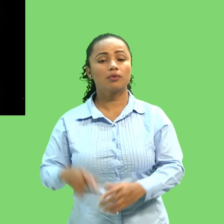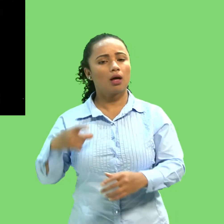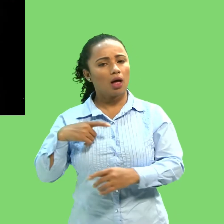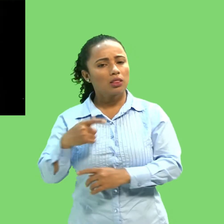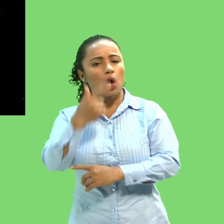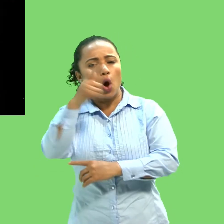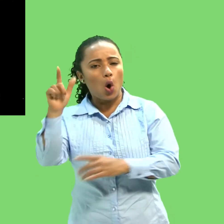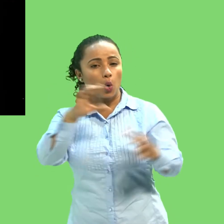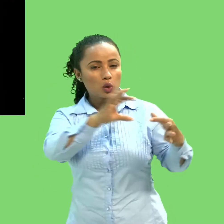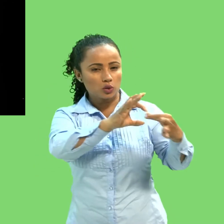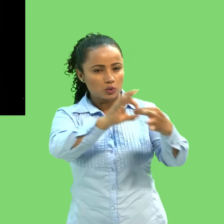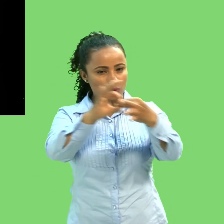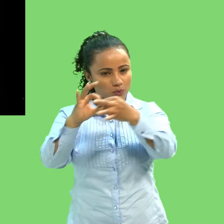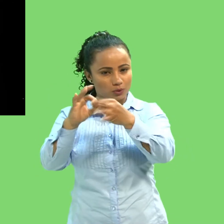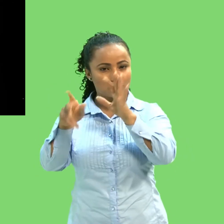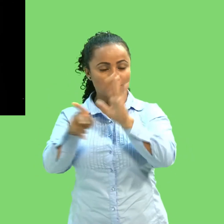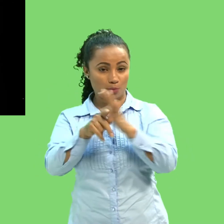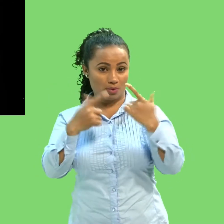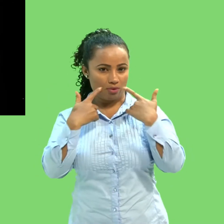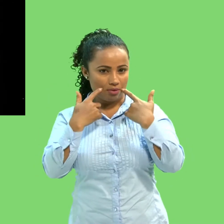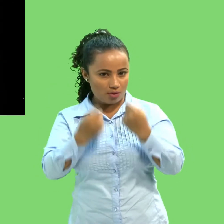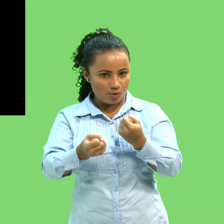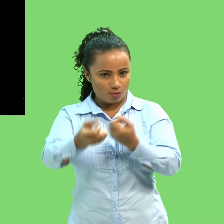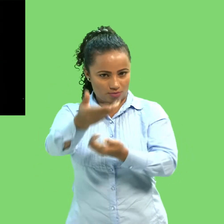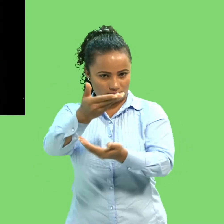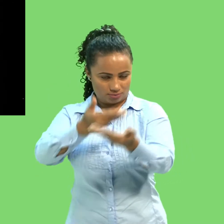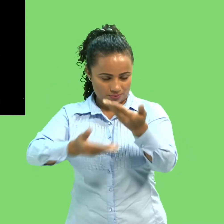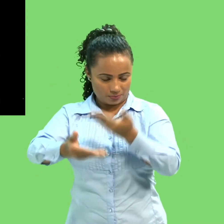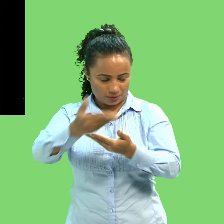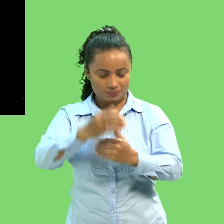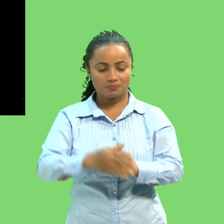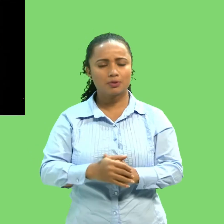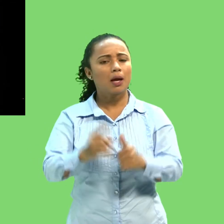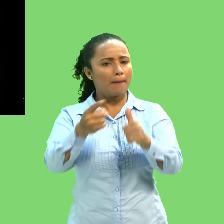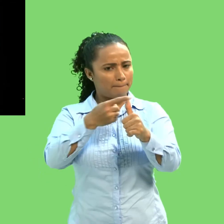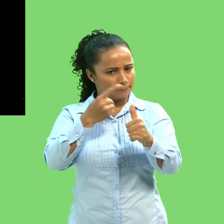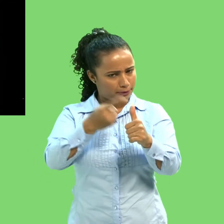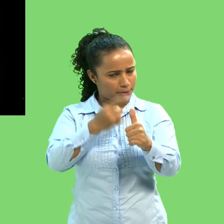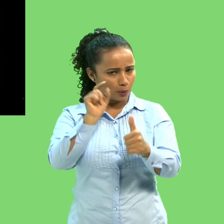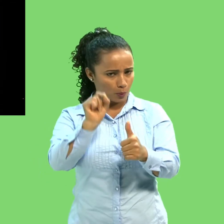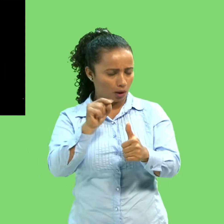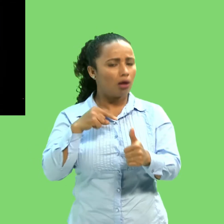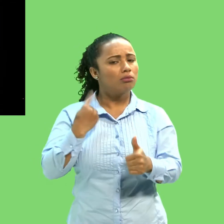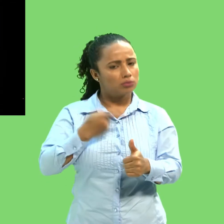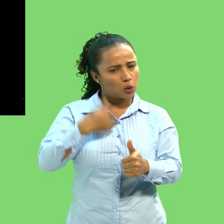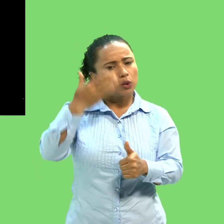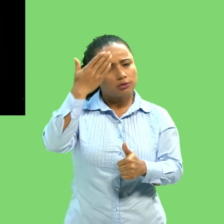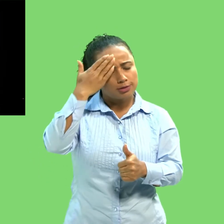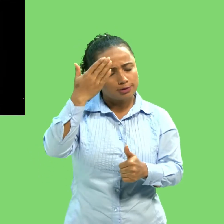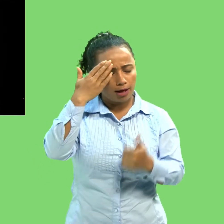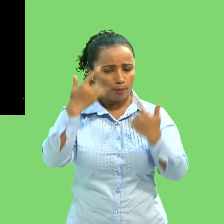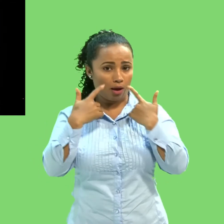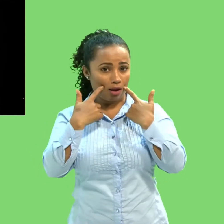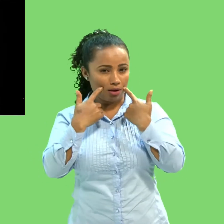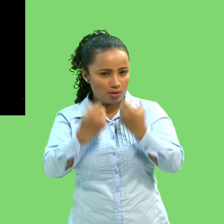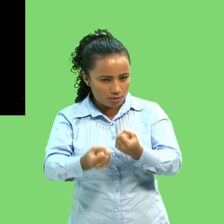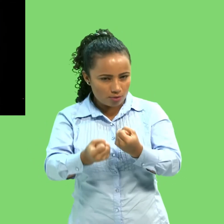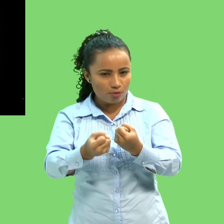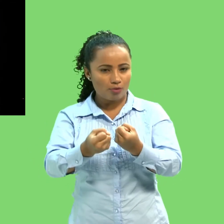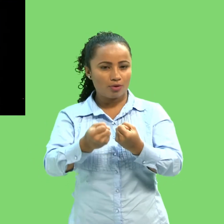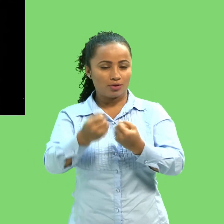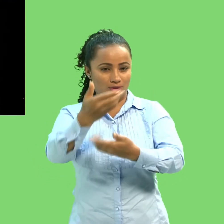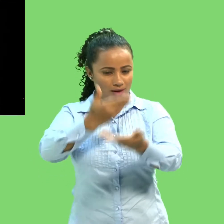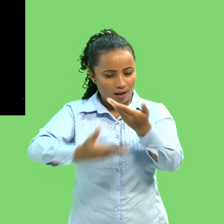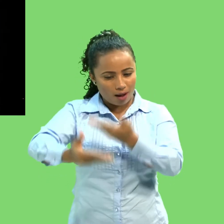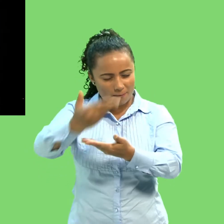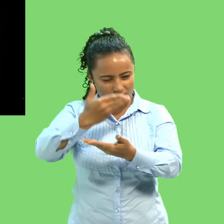Outros contextos da linguística aplicada. Primeiramente, nós sabemos que a linguística aplicada também pode ser vista como sigla, né? A sigla LA